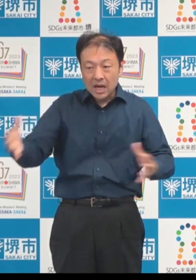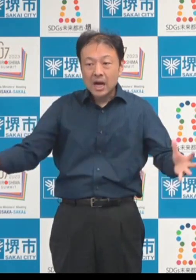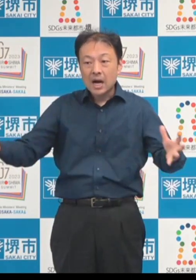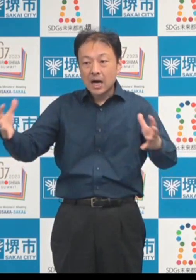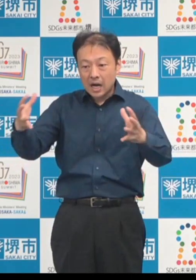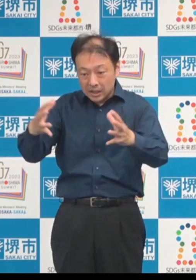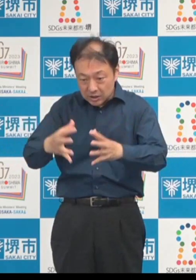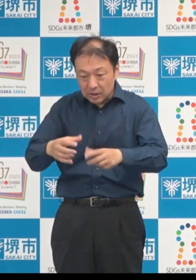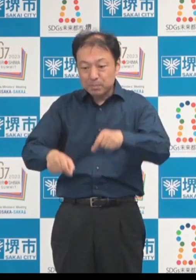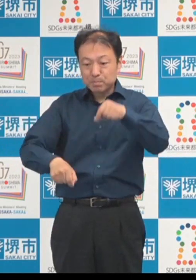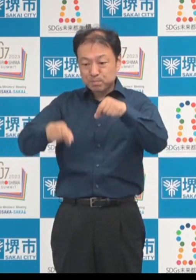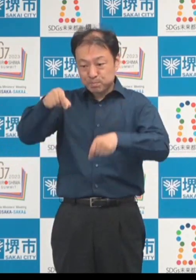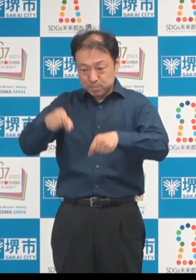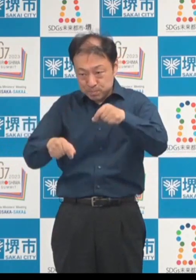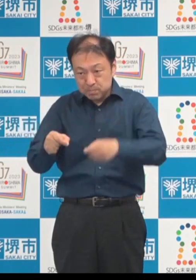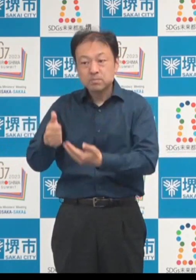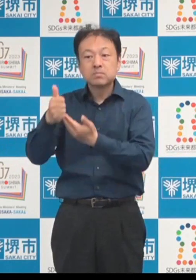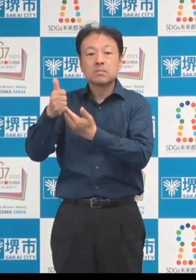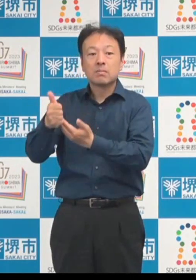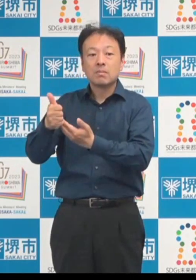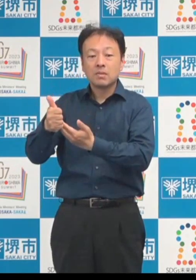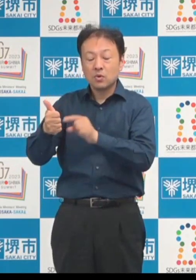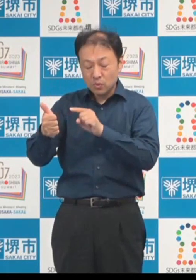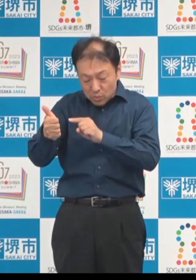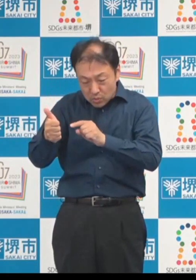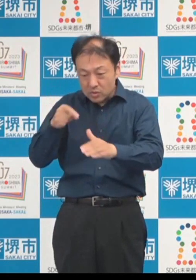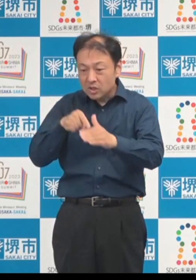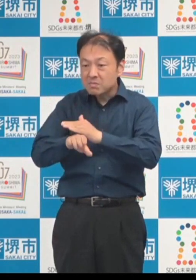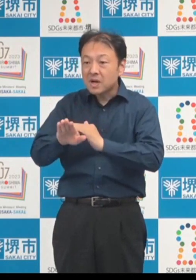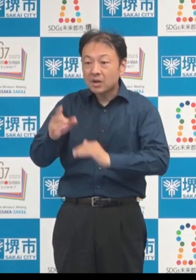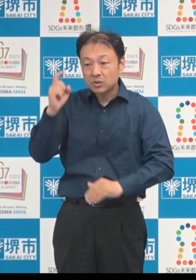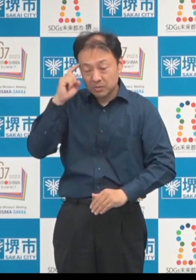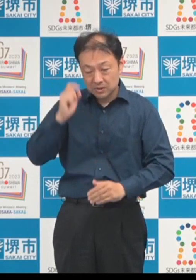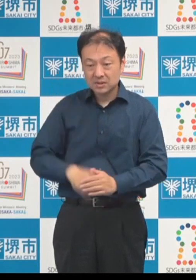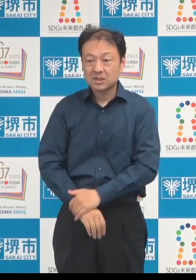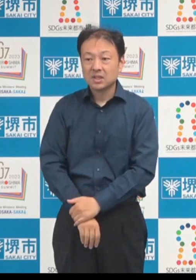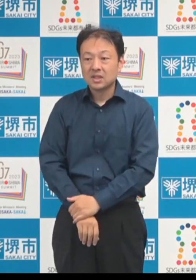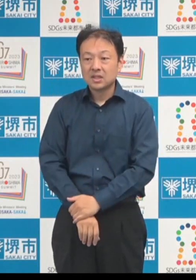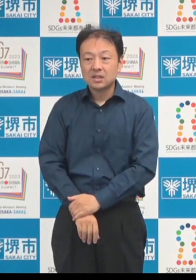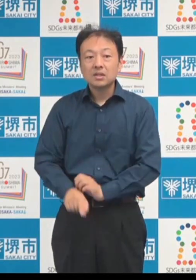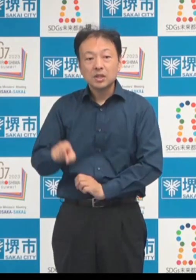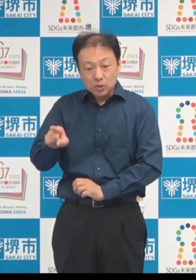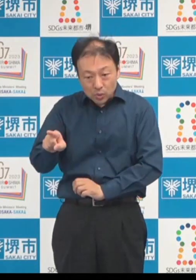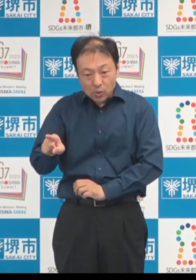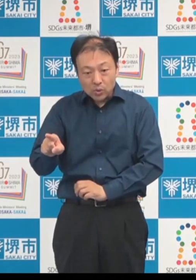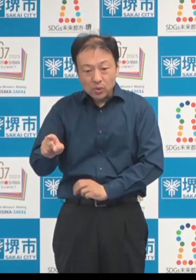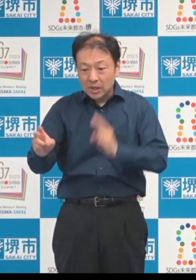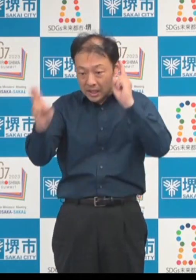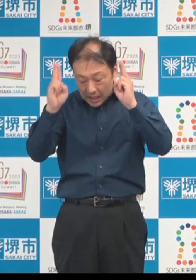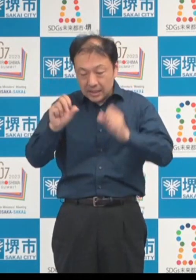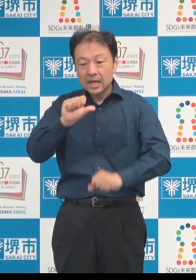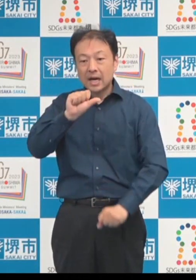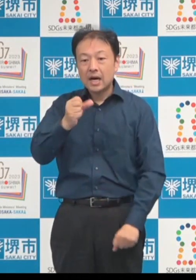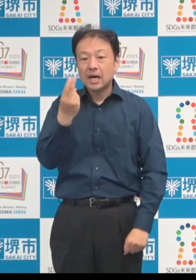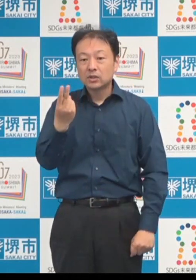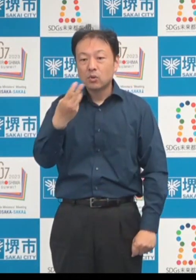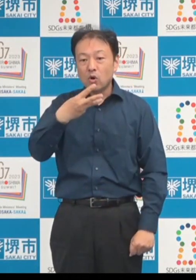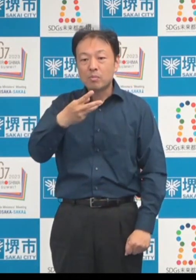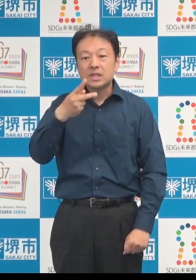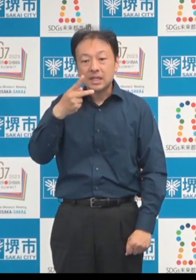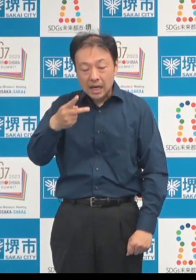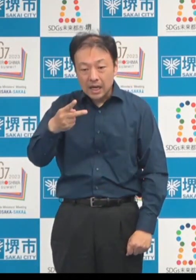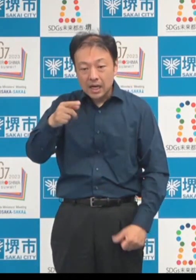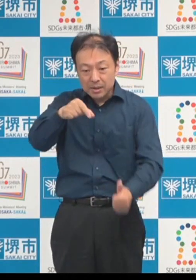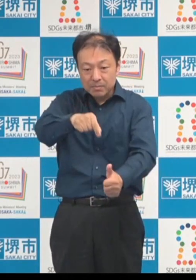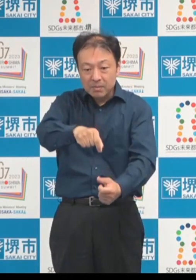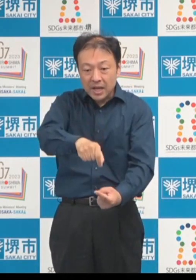常に大きな意味があるんだと思うんですが、今回アトミカさんを選定した理由とコミュニティマネージャーに要求している要